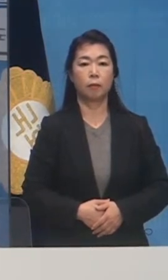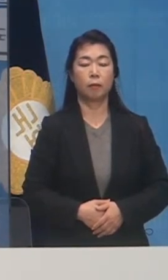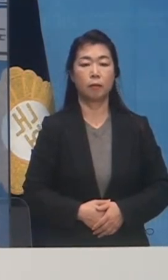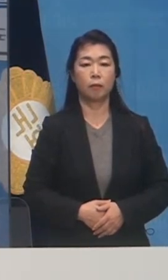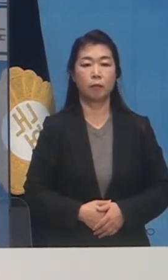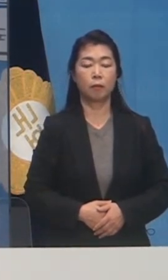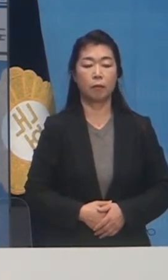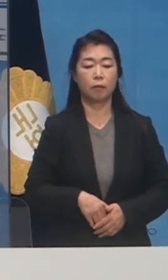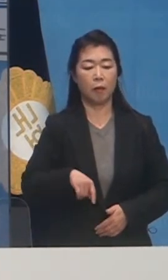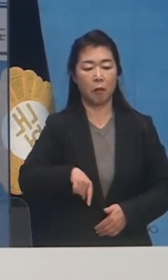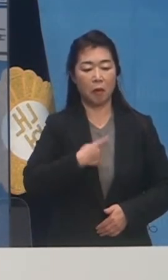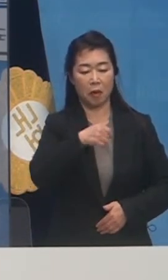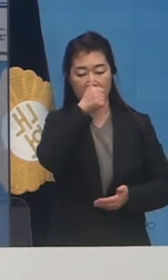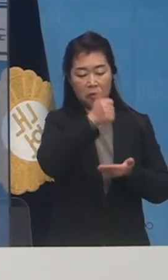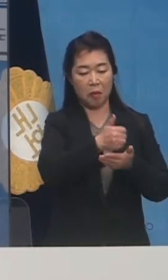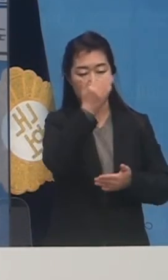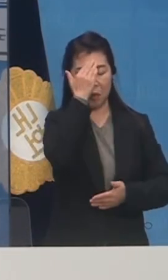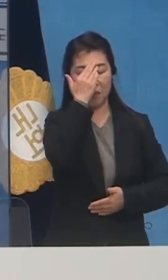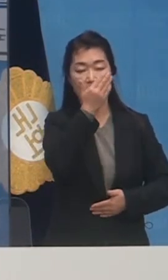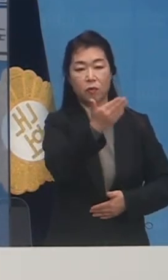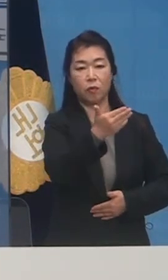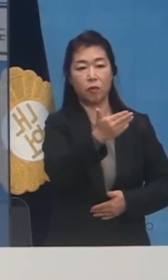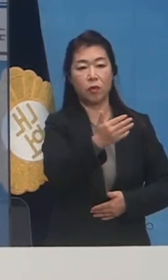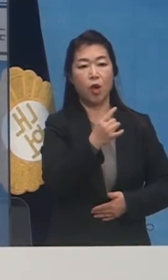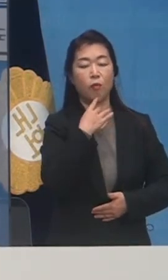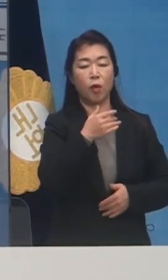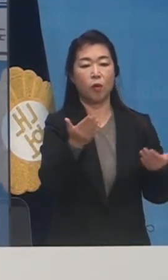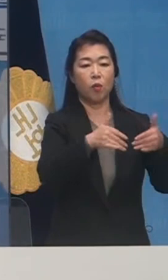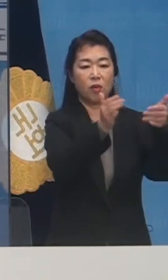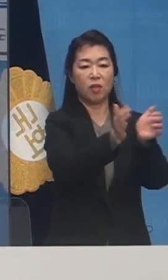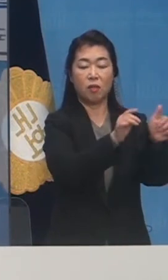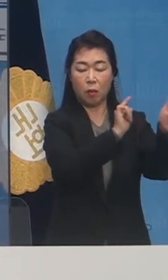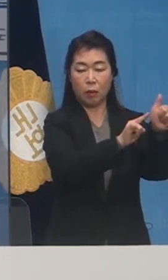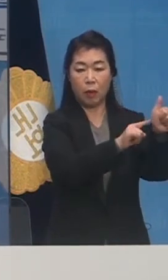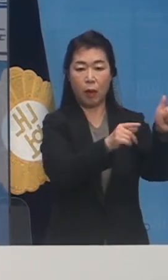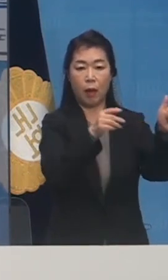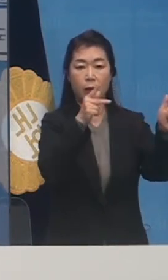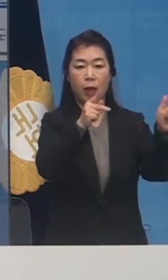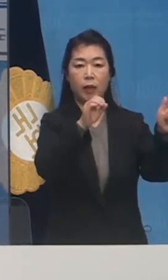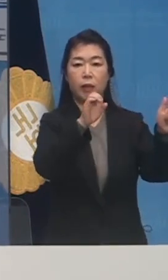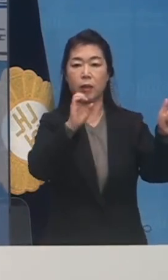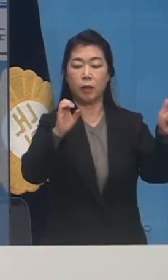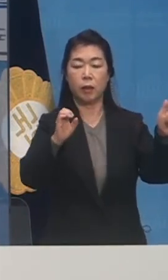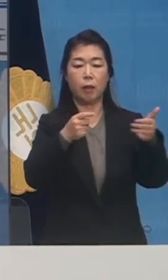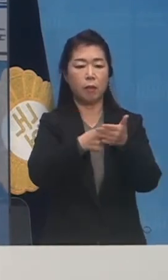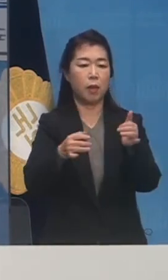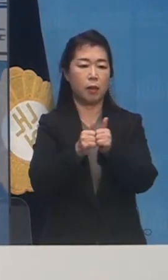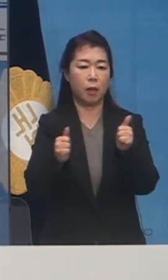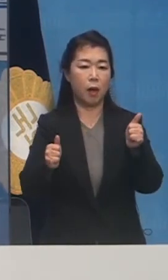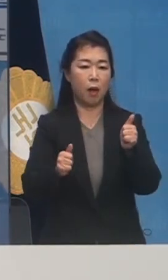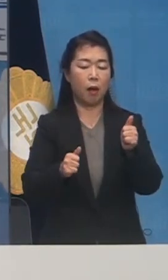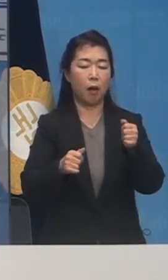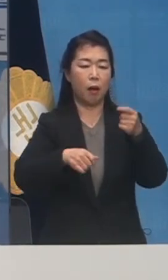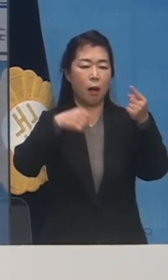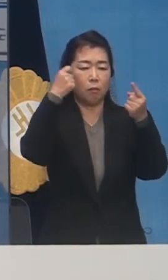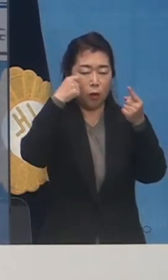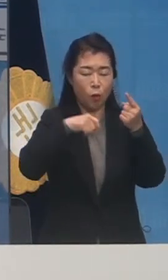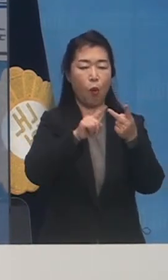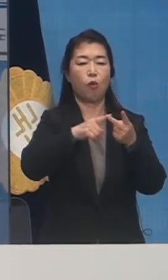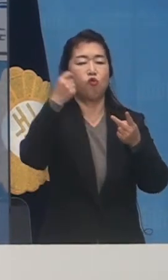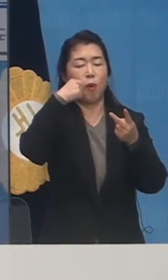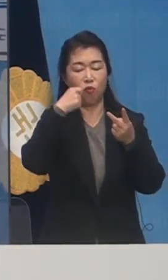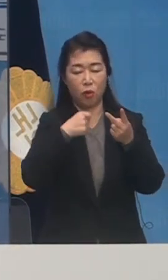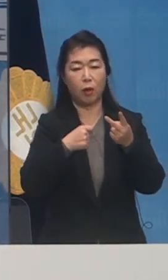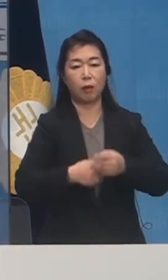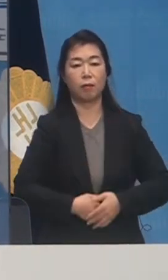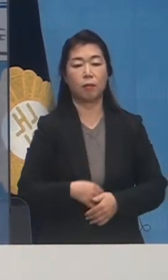셀프 면제부 중 구미노동지청의 KC 성희롱 사건 처리 결과 피해자는 2번입니다.